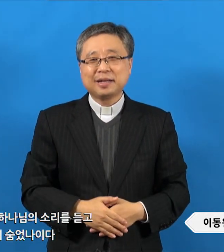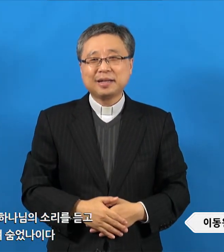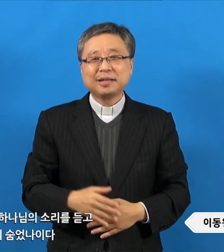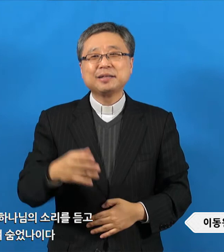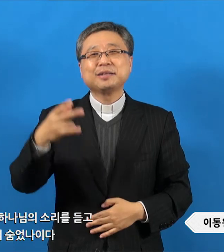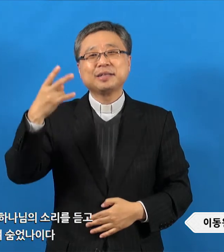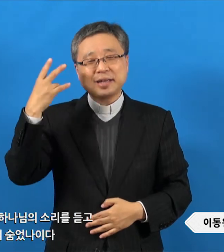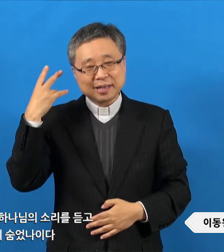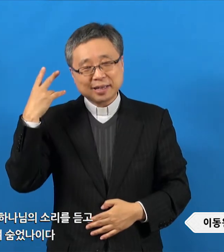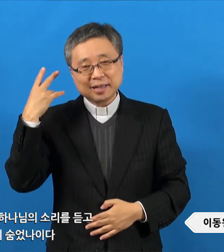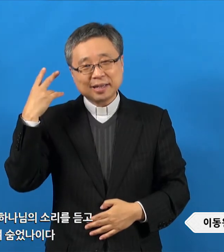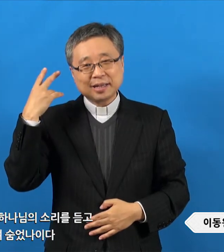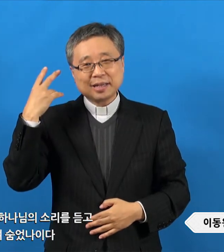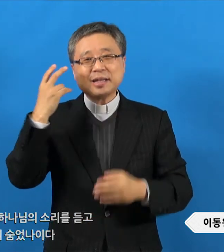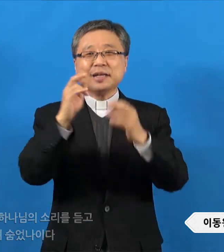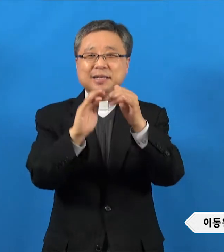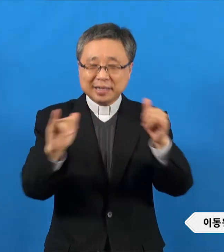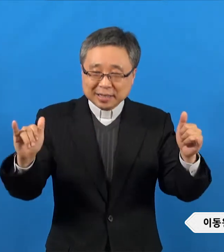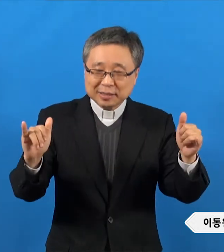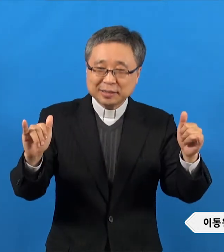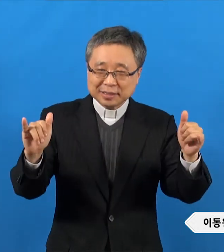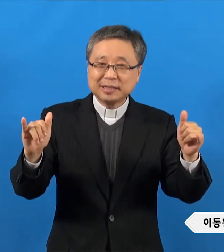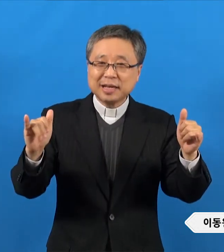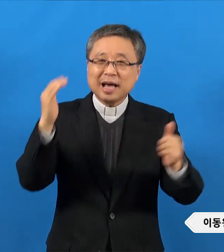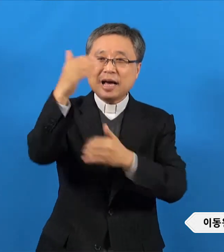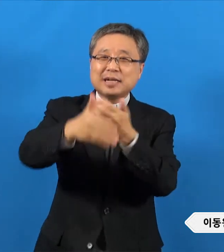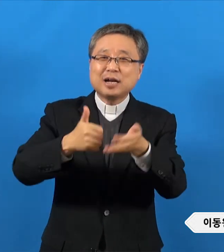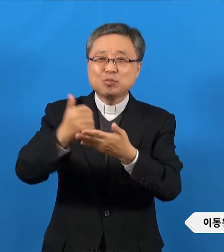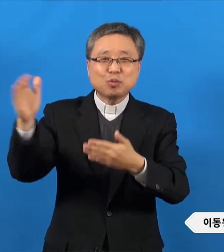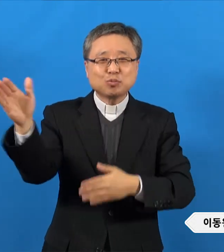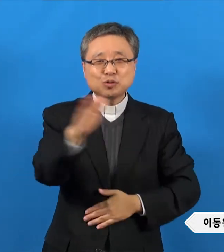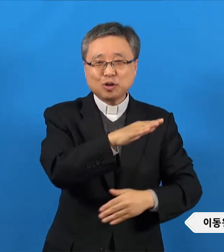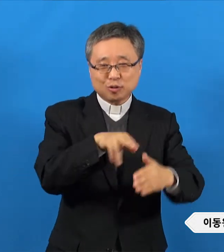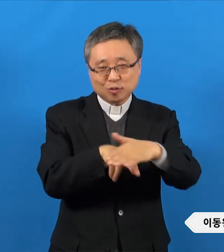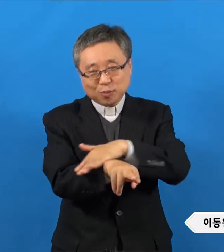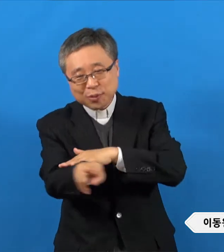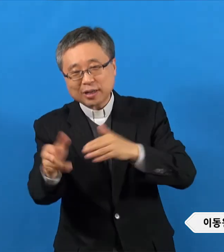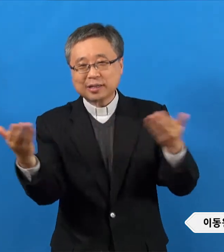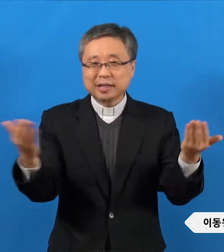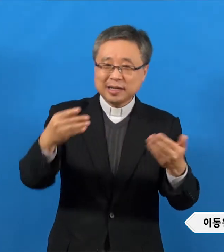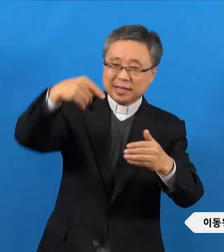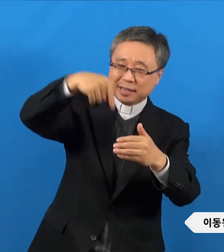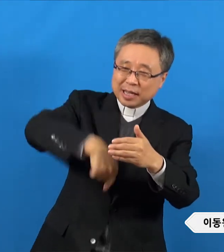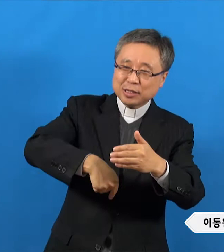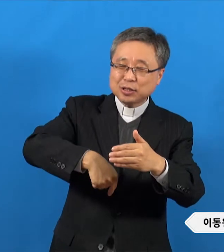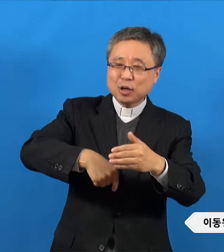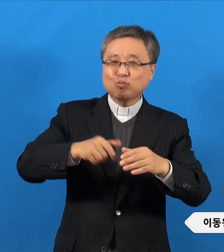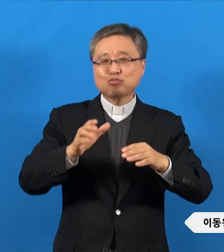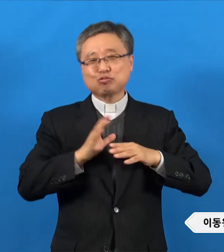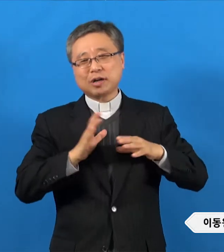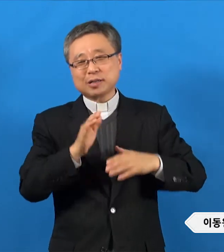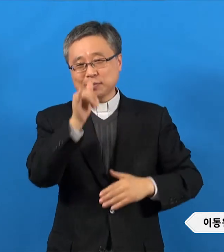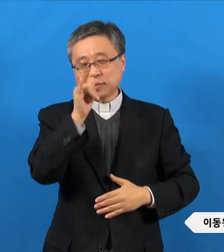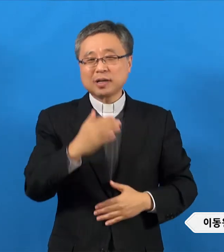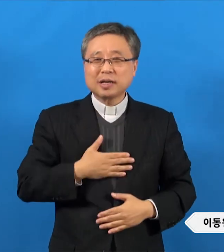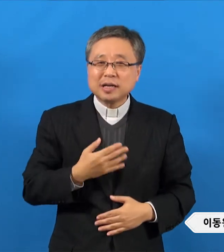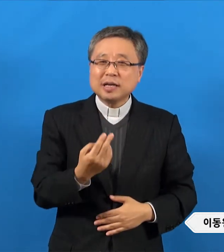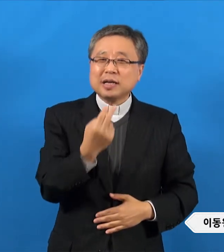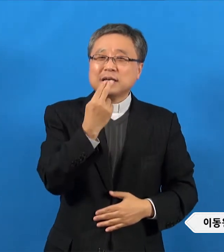예. 사람들이 하나님으로부터 도피하는 것, 어떤 내적인 불안이 있어요. 실존의 불안, 우리 마음속에